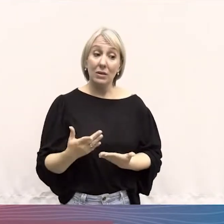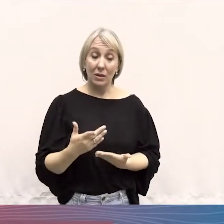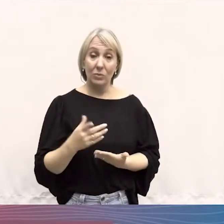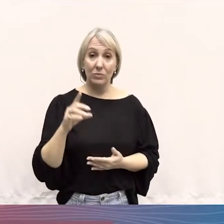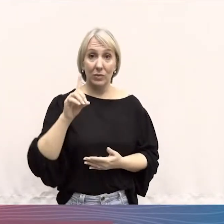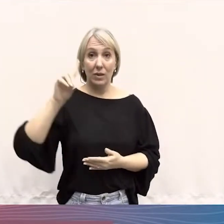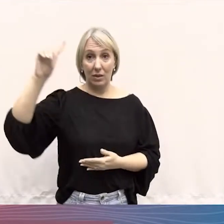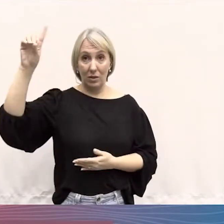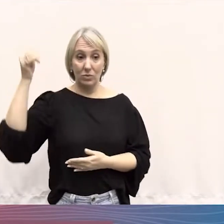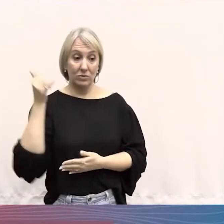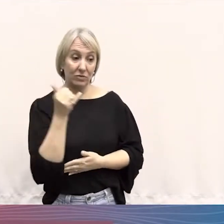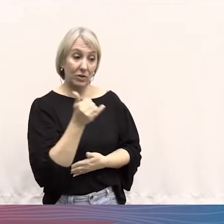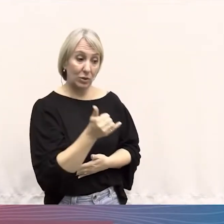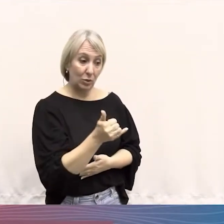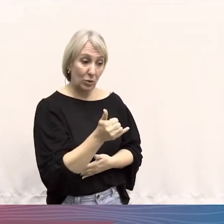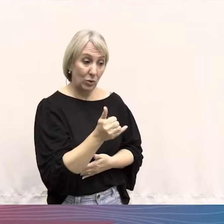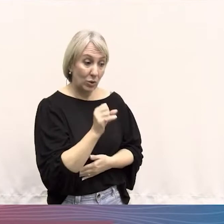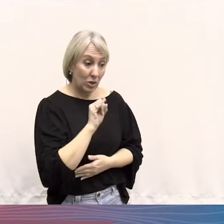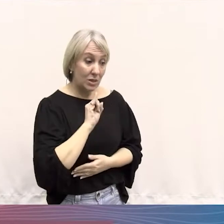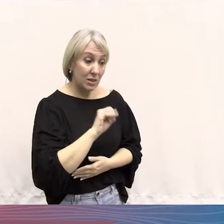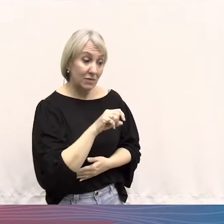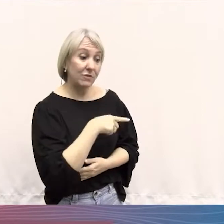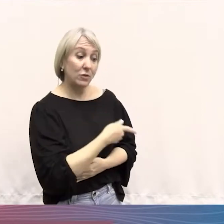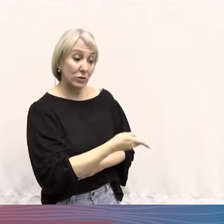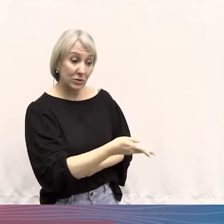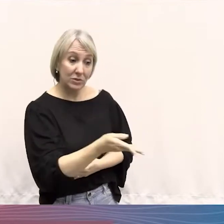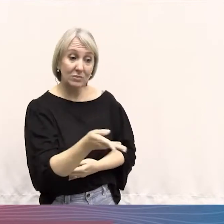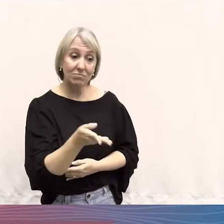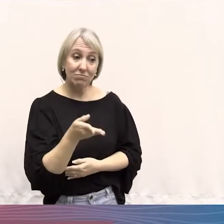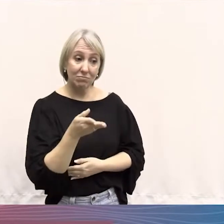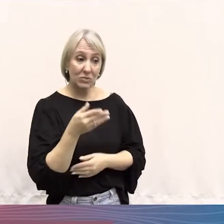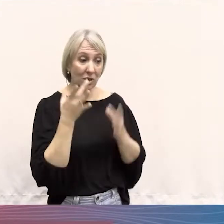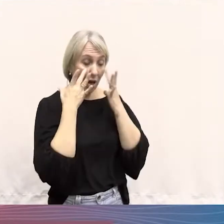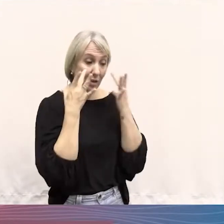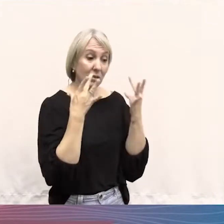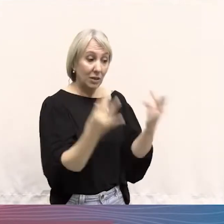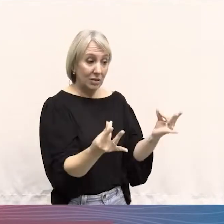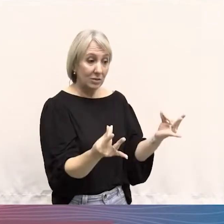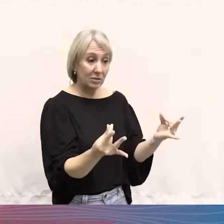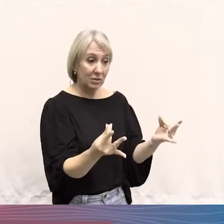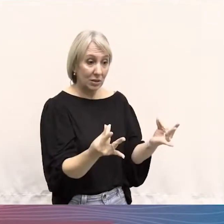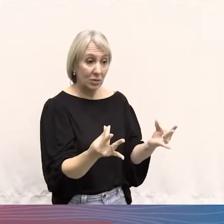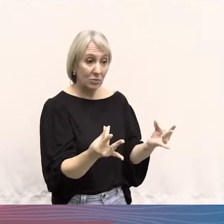diligentemente ouvirdes a minha voz, essa minha